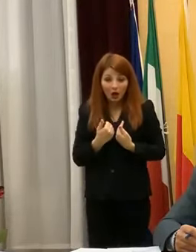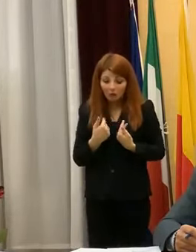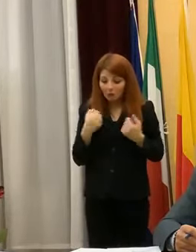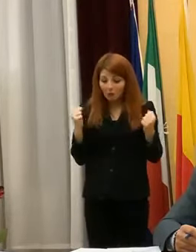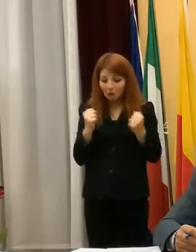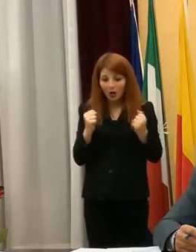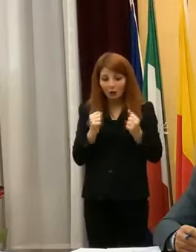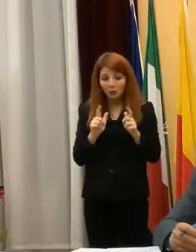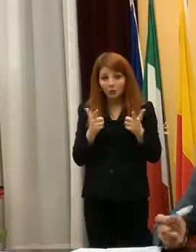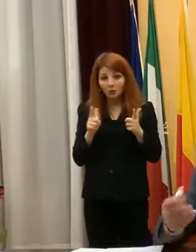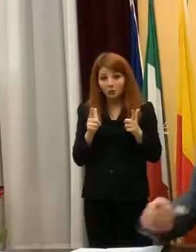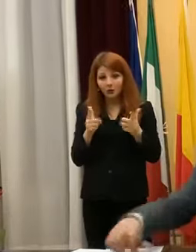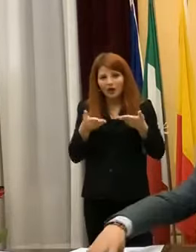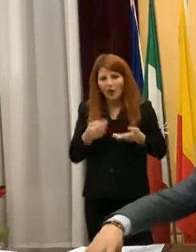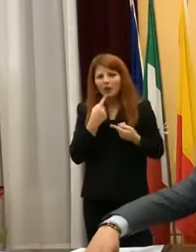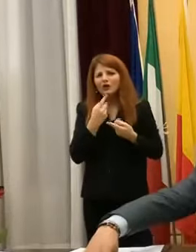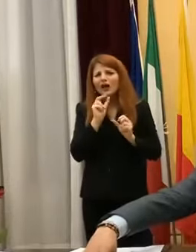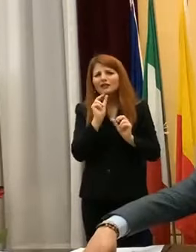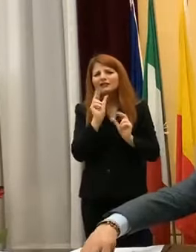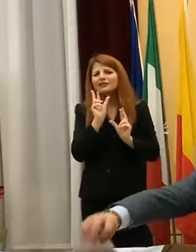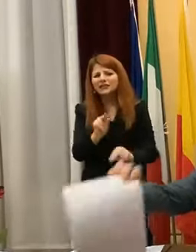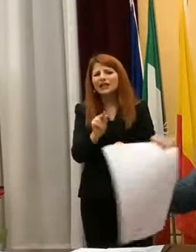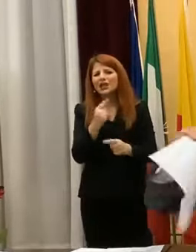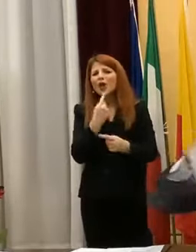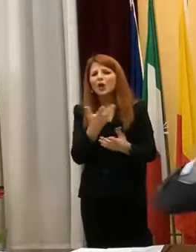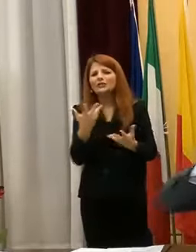anche, anzi ve lo voglio dire subito,